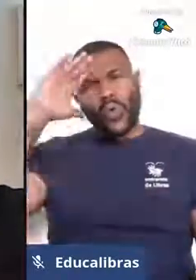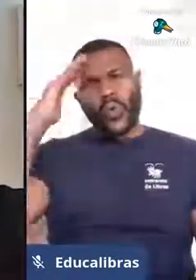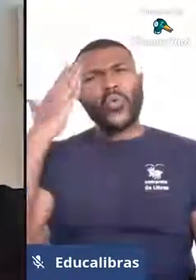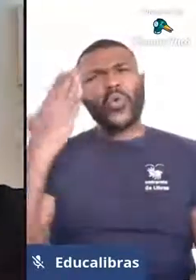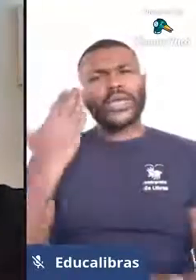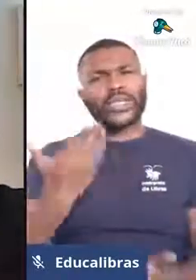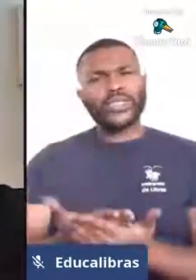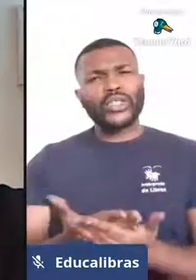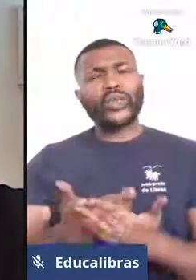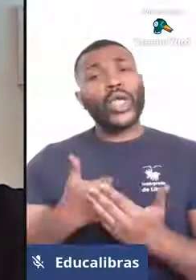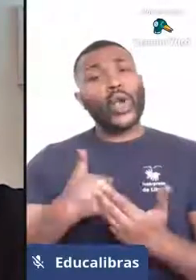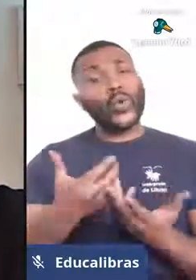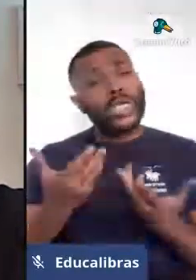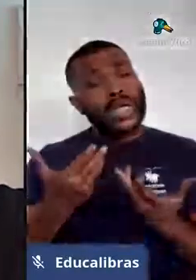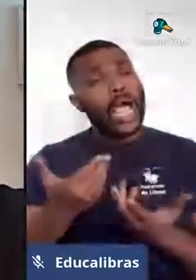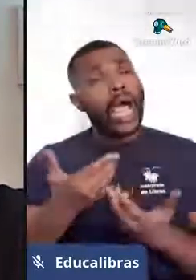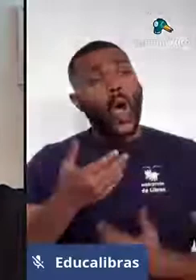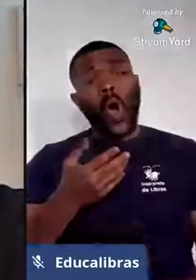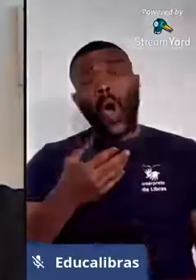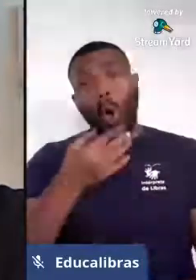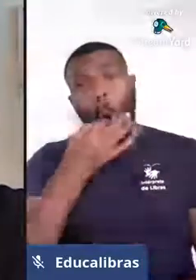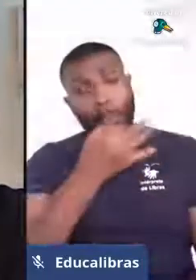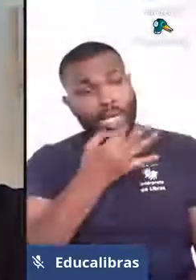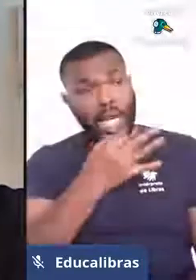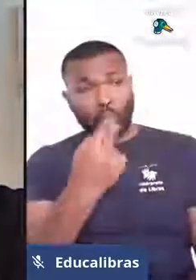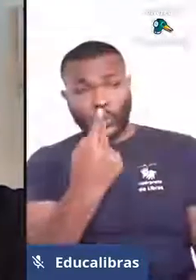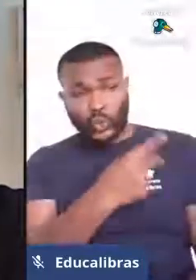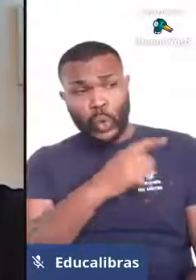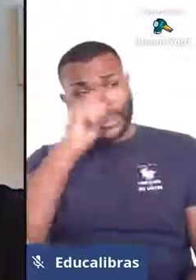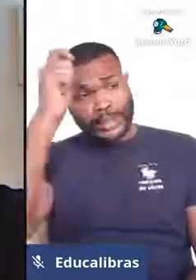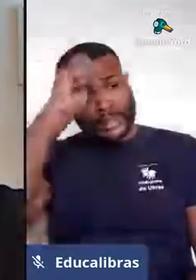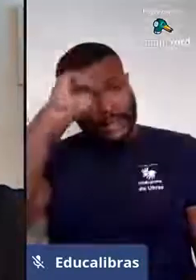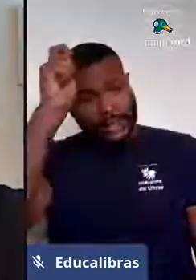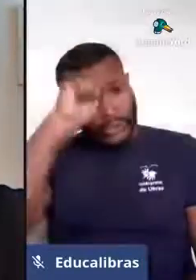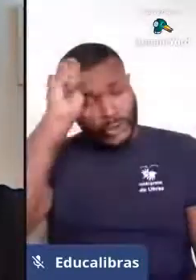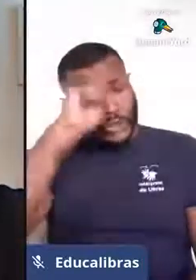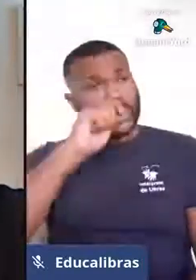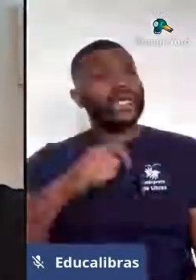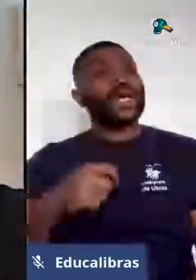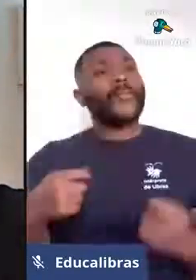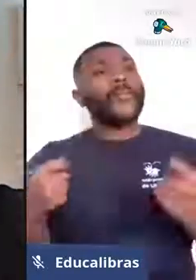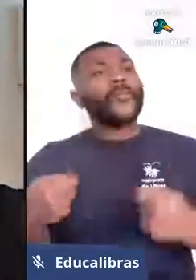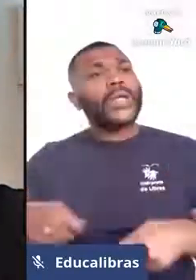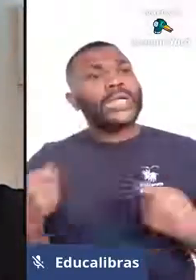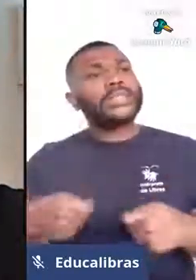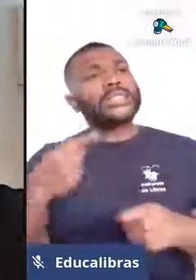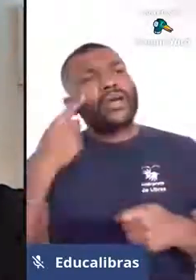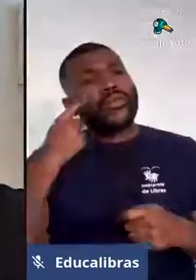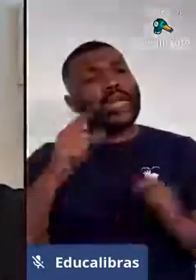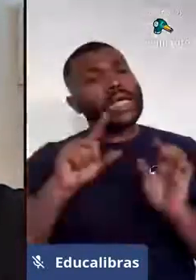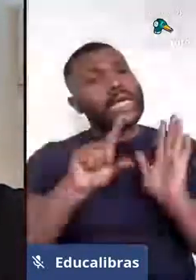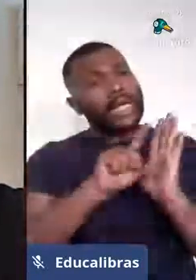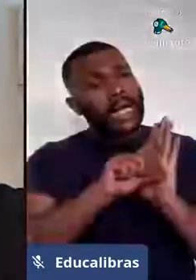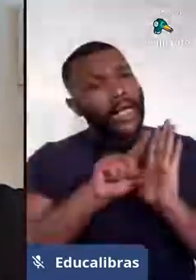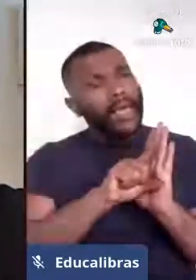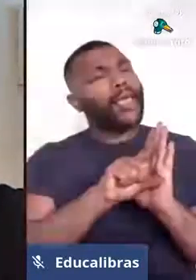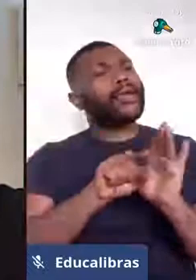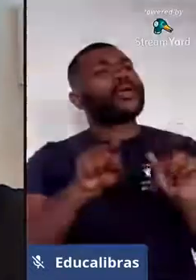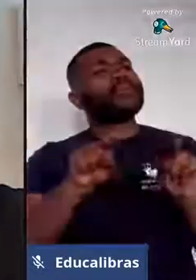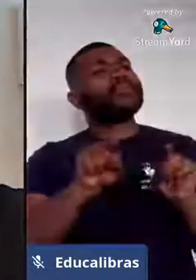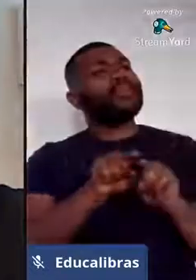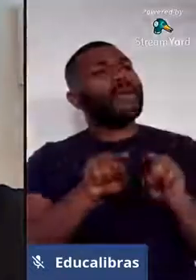ouvir o que você acha disso, Cid, que a gente tem que ter uma mão dura na questão da legalidade, na questão de garantir